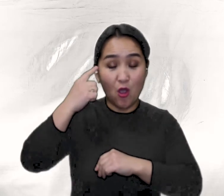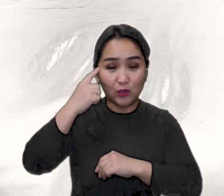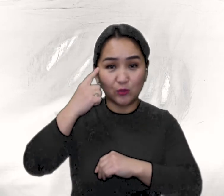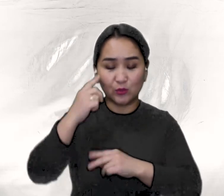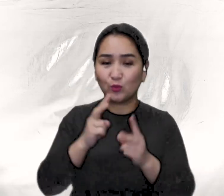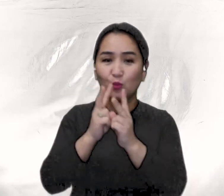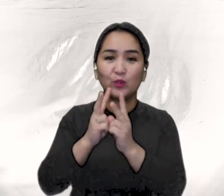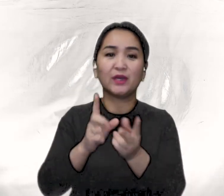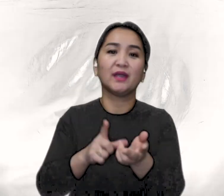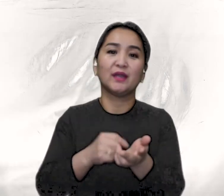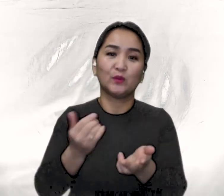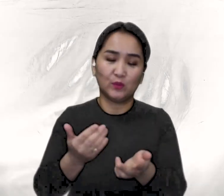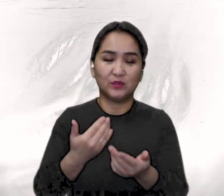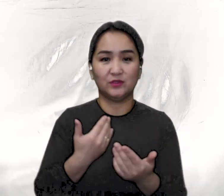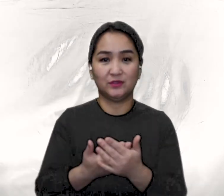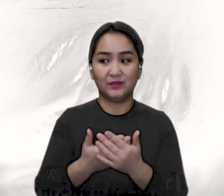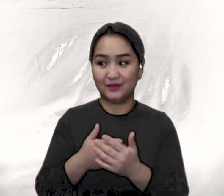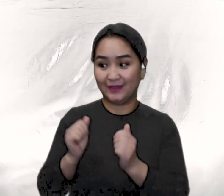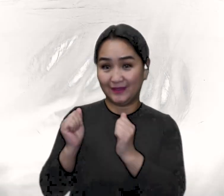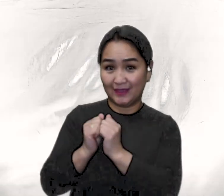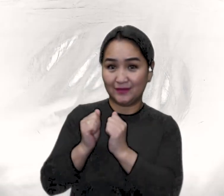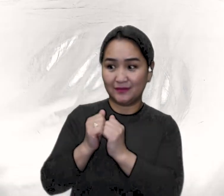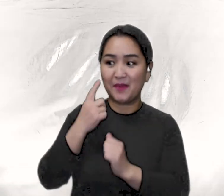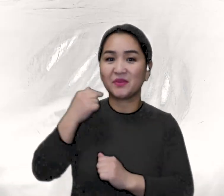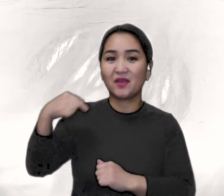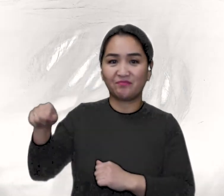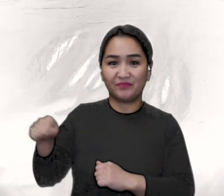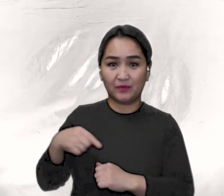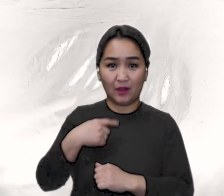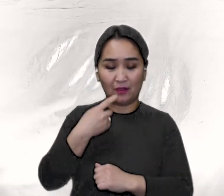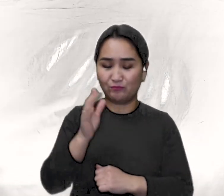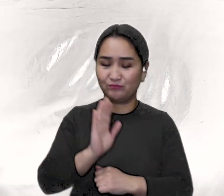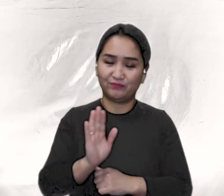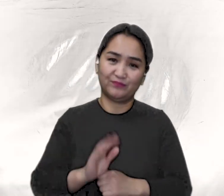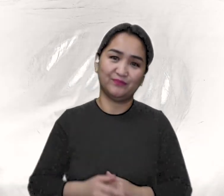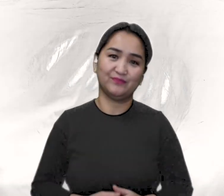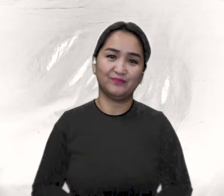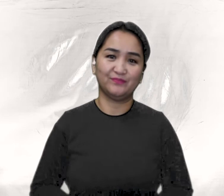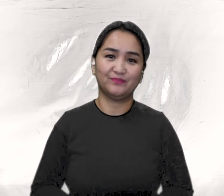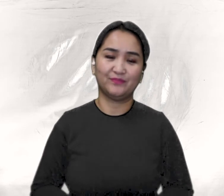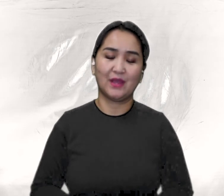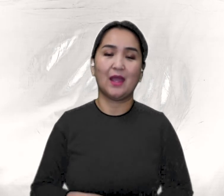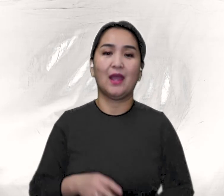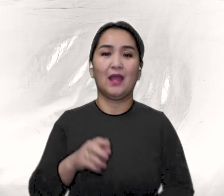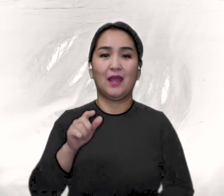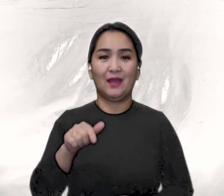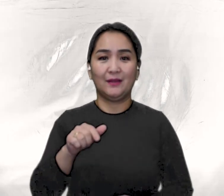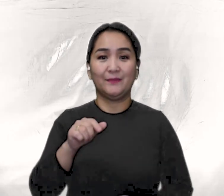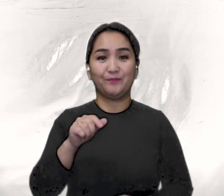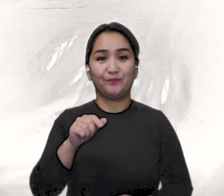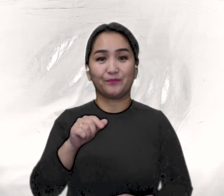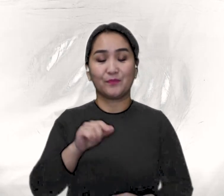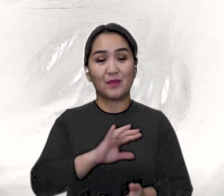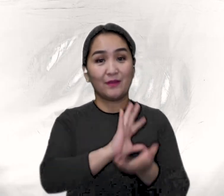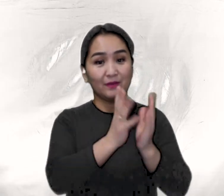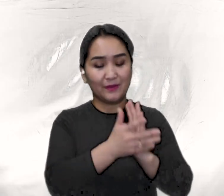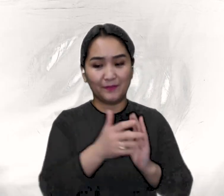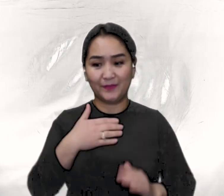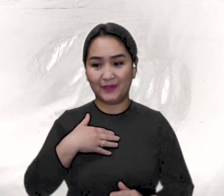эмхтэй чи эмхтэй гэлээ. Яана. Аха. Эсвэл бол маа найз хүн гэдгийг хэлчихэд тэр